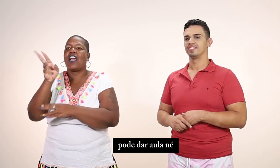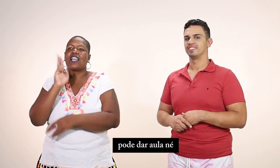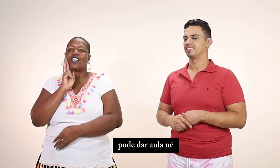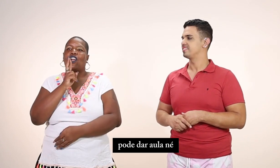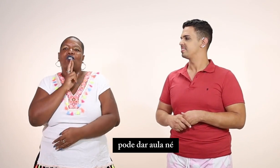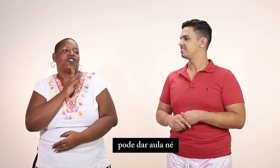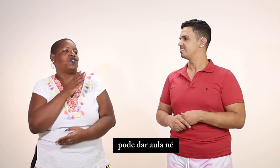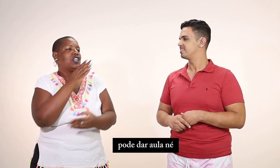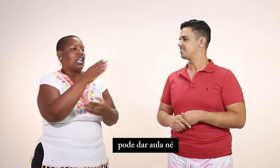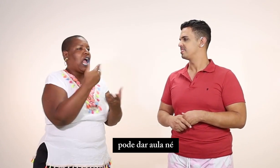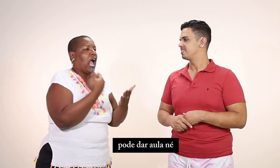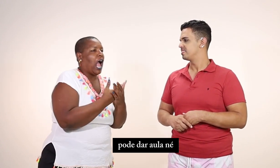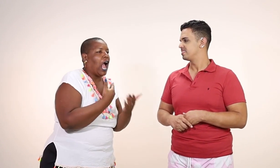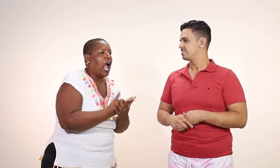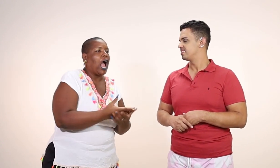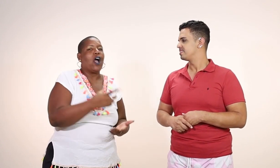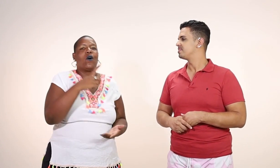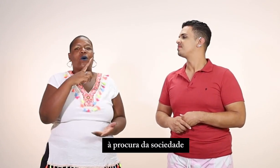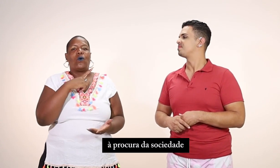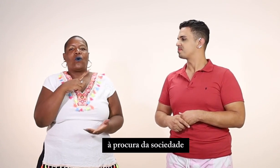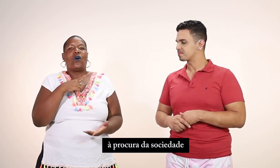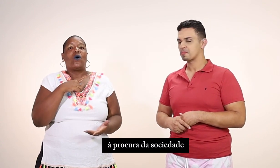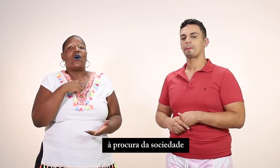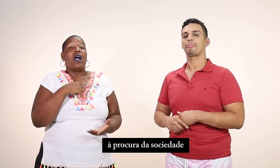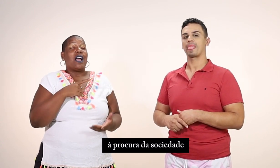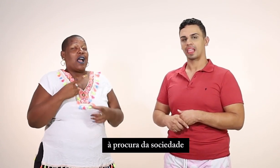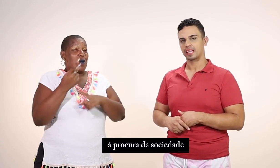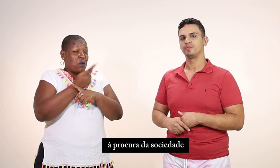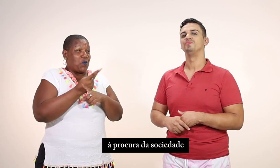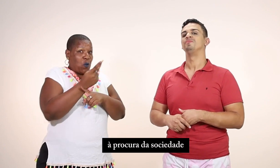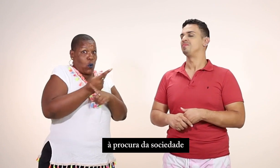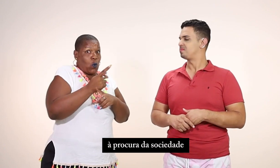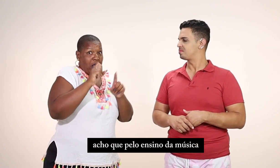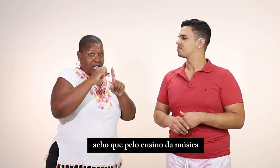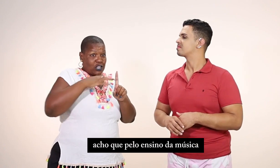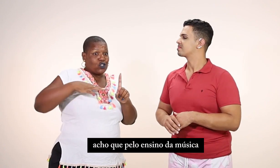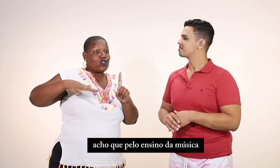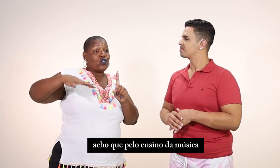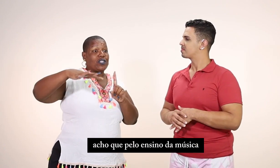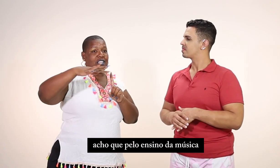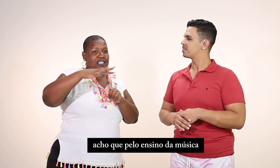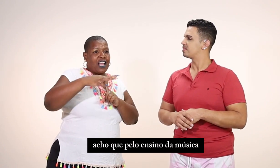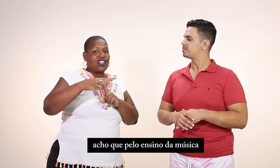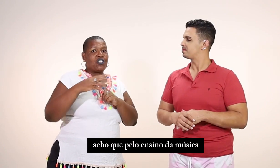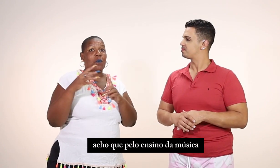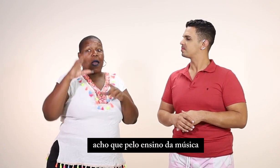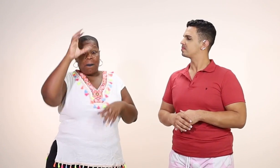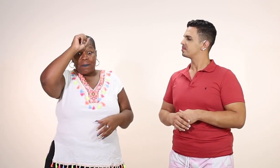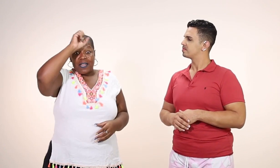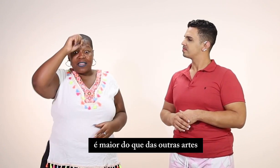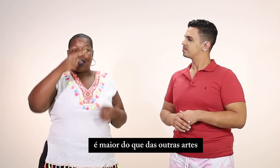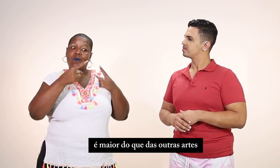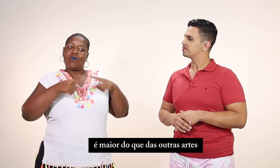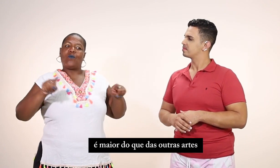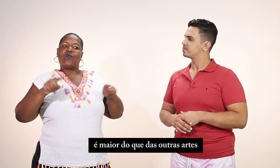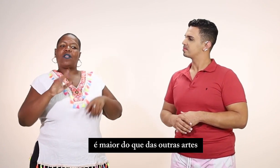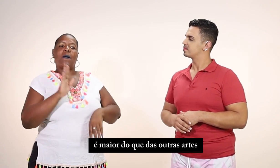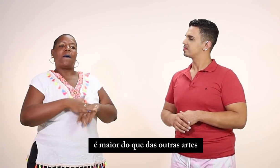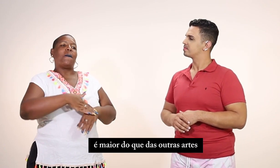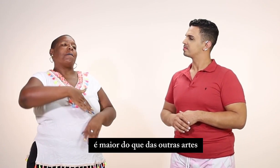dar aula. Né? A procura da sociedade, eu acho que pelo ensino da música, é maior do que das